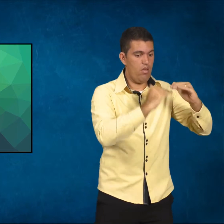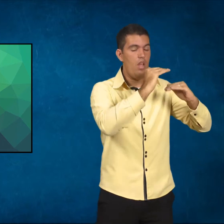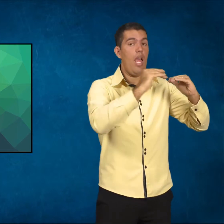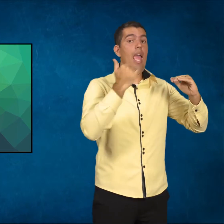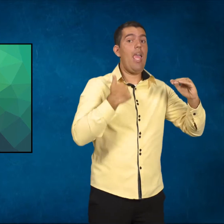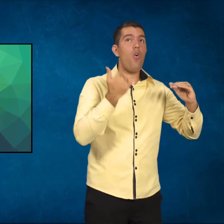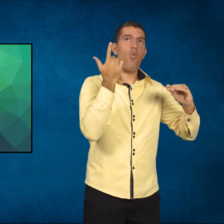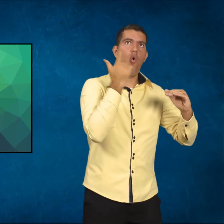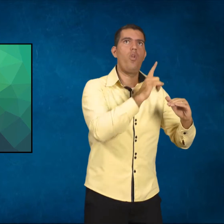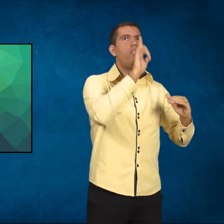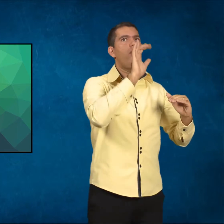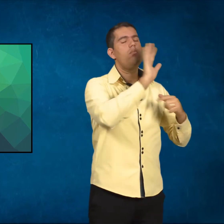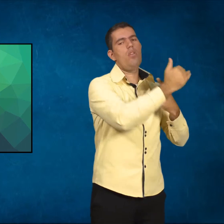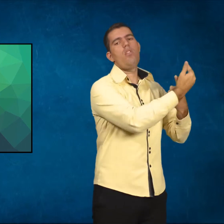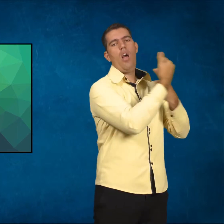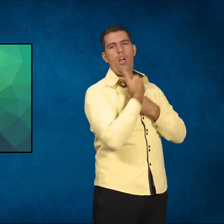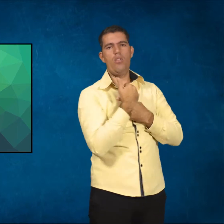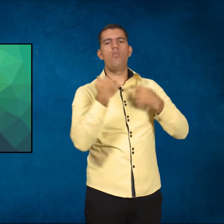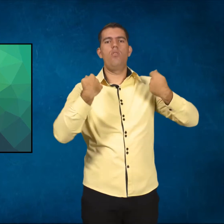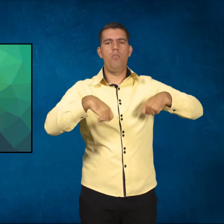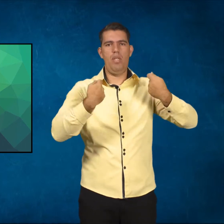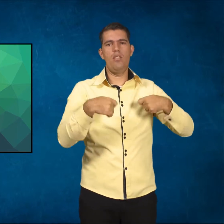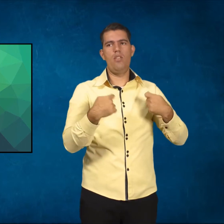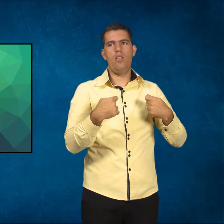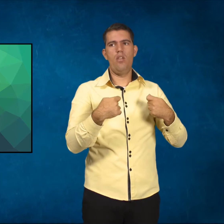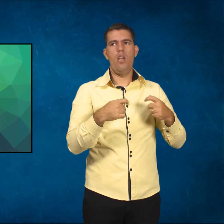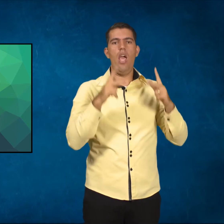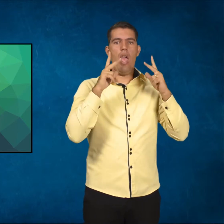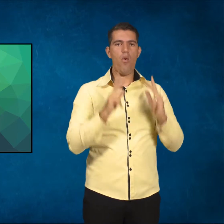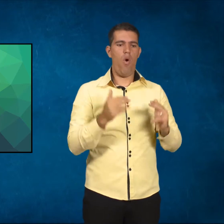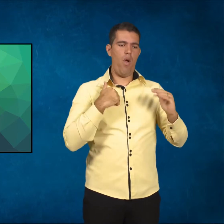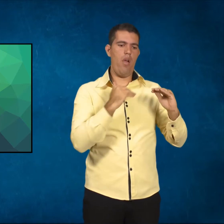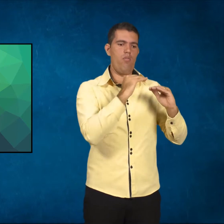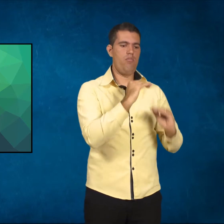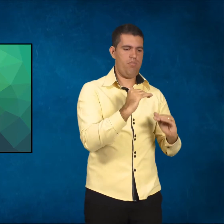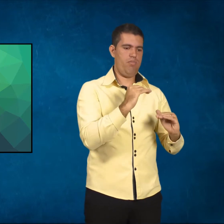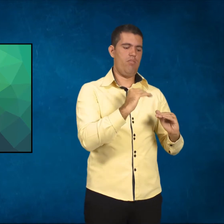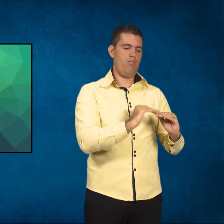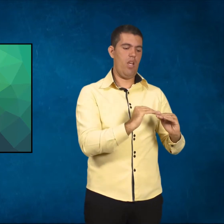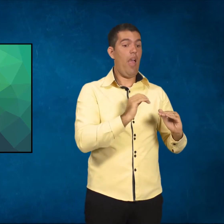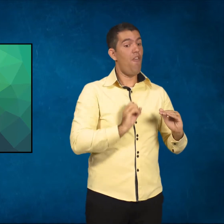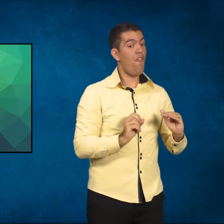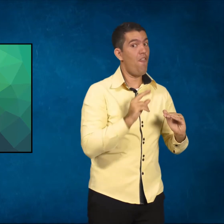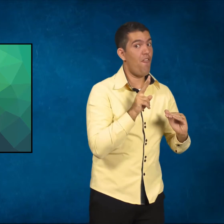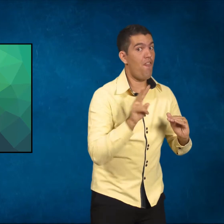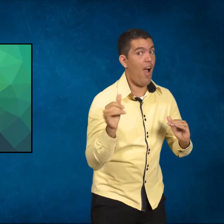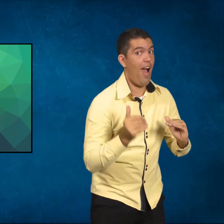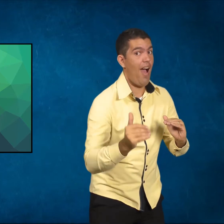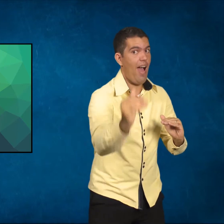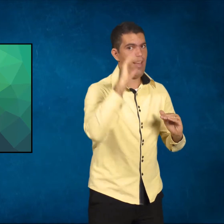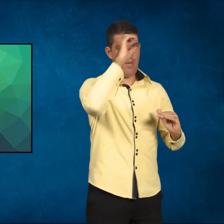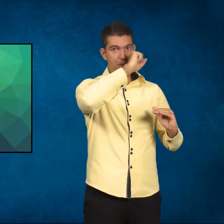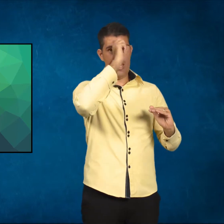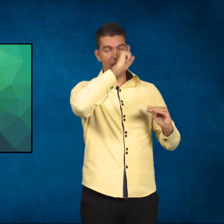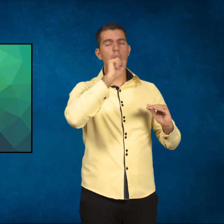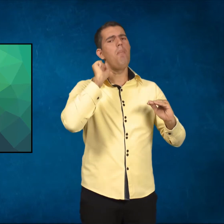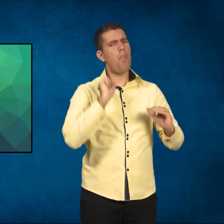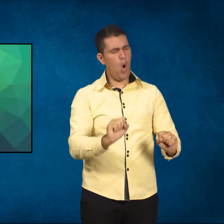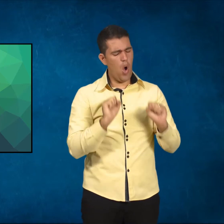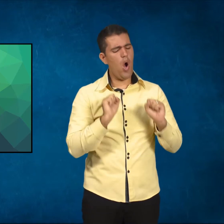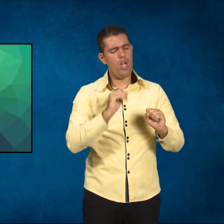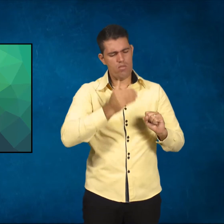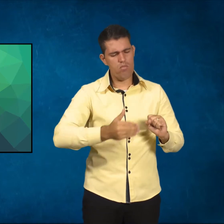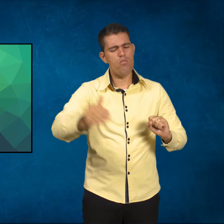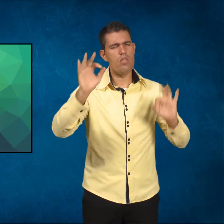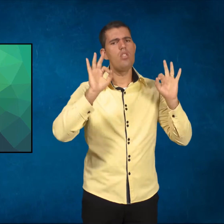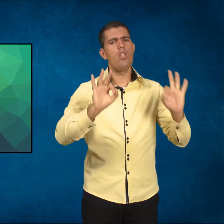com a ajuda de alguém. Então, ela ainda está aqui, ela está no nível de desenvolvimento potencial. Há um potencial para aprender, ela consegue